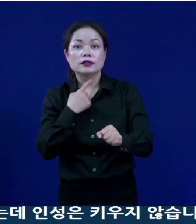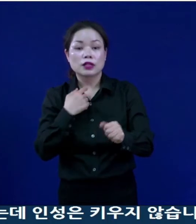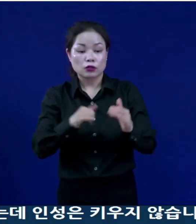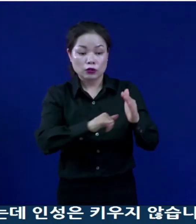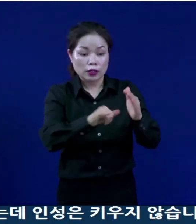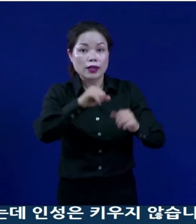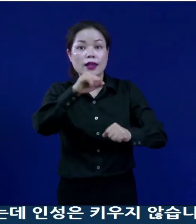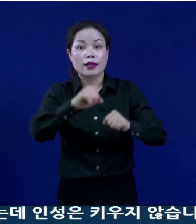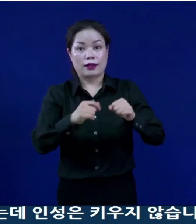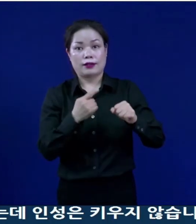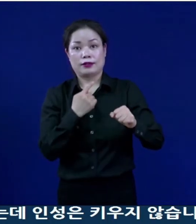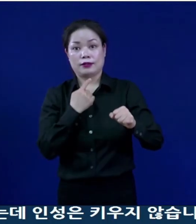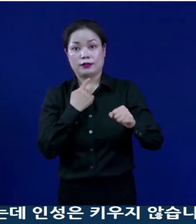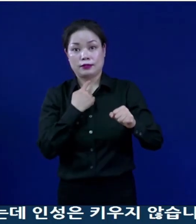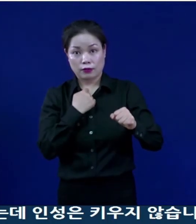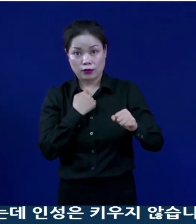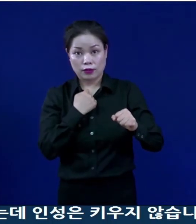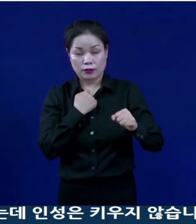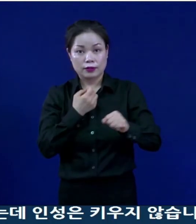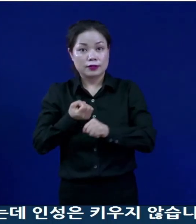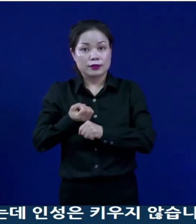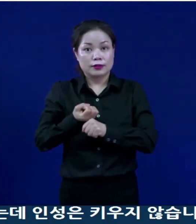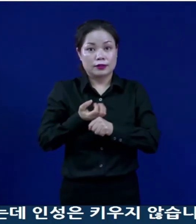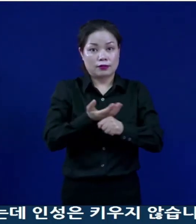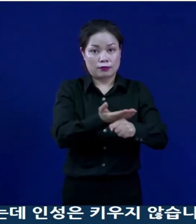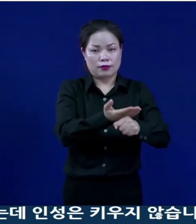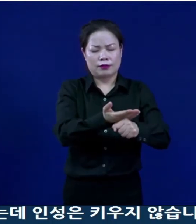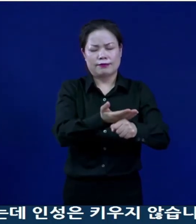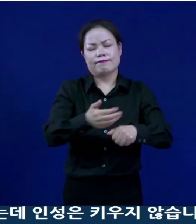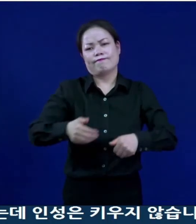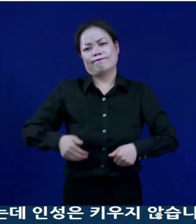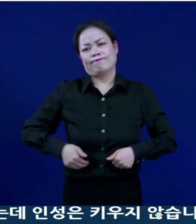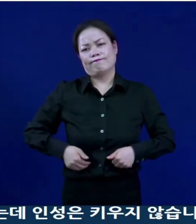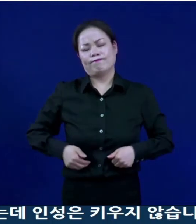가정에 행하셨다, 이렇게 전달해 주어야 하는 것이죠.